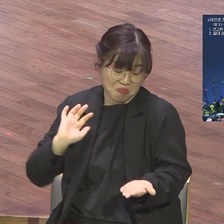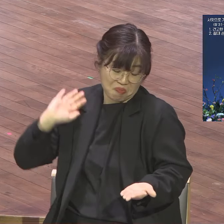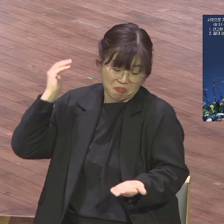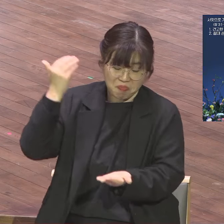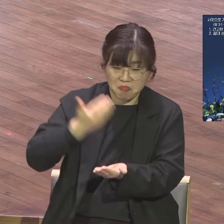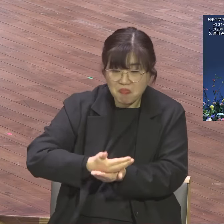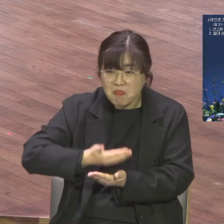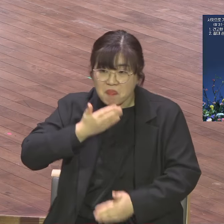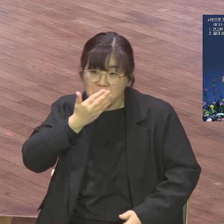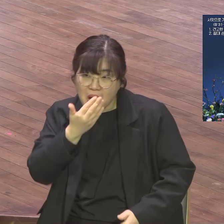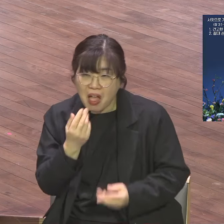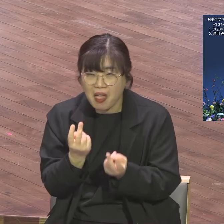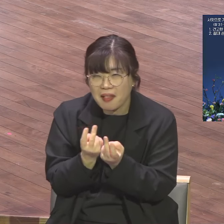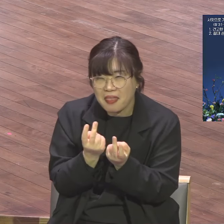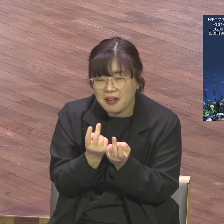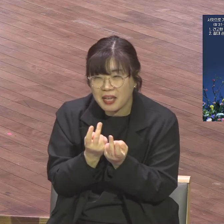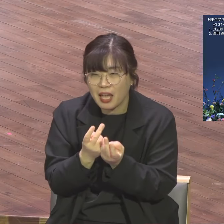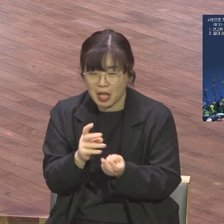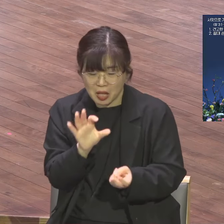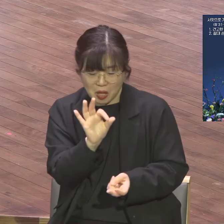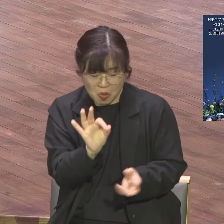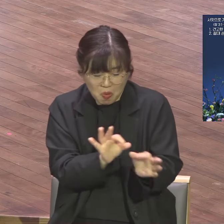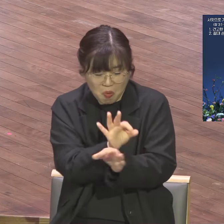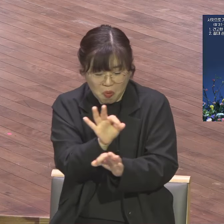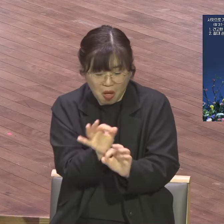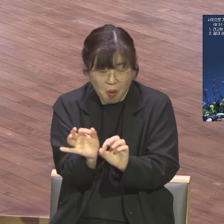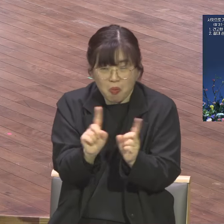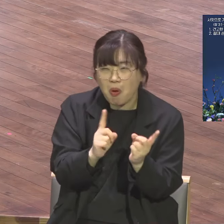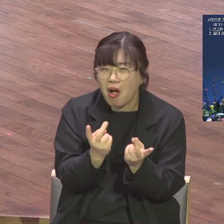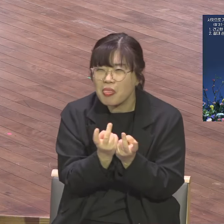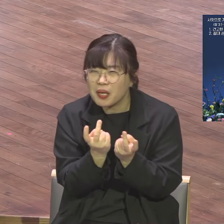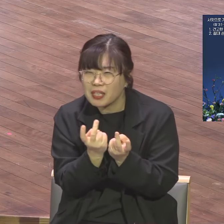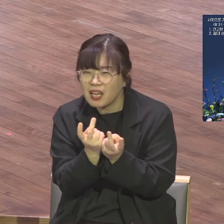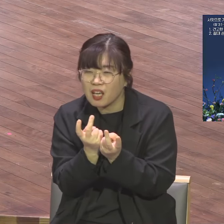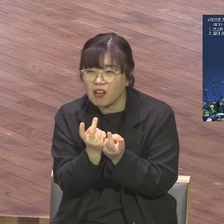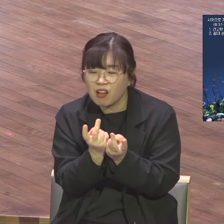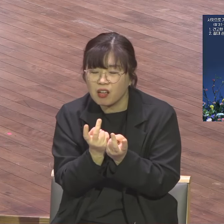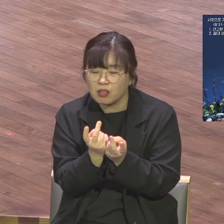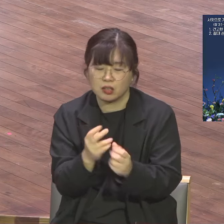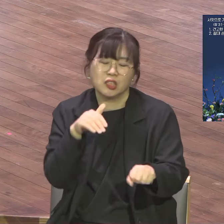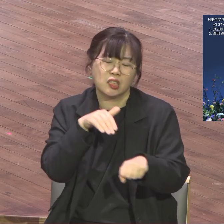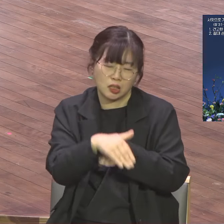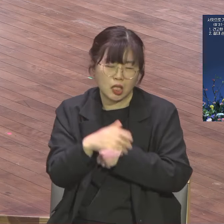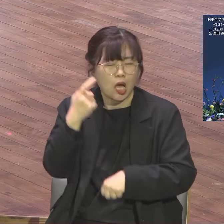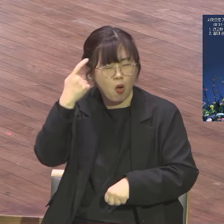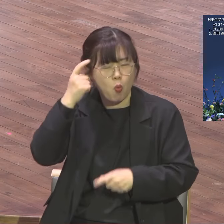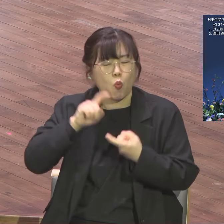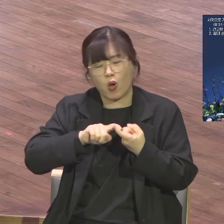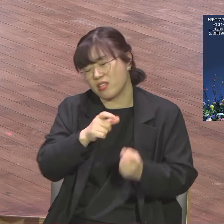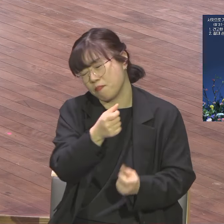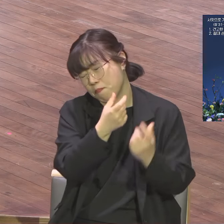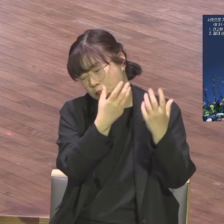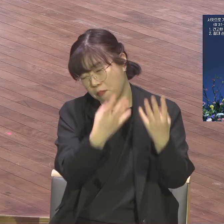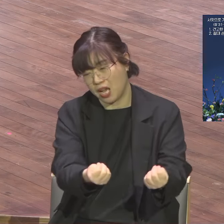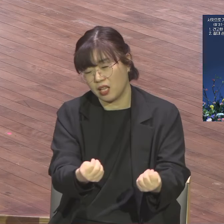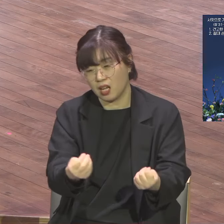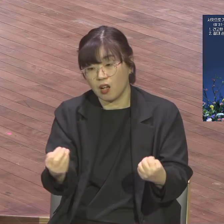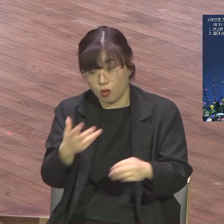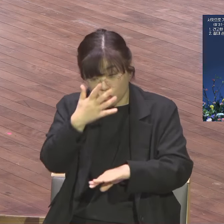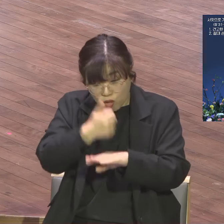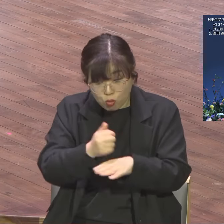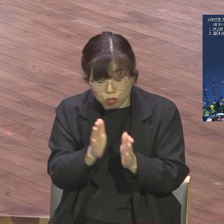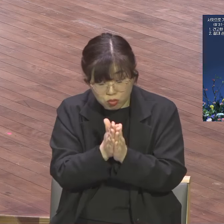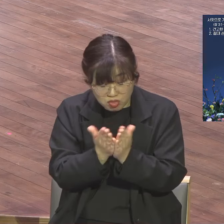있는 이런 책들이 베스트셀러예요. 전부 다 돈 많이 벌 수 있는. 그런데 진정한 성공